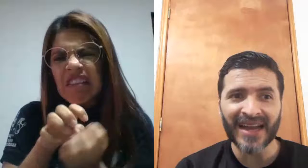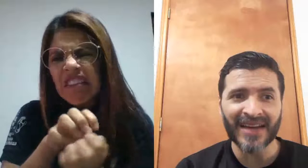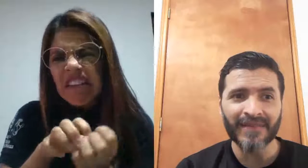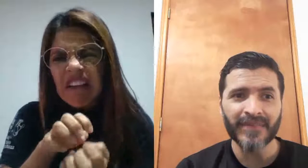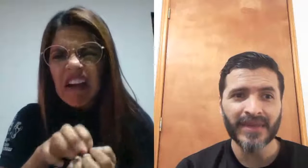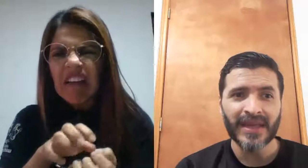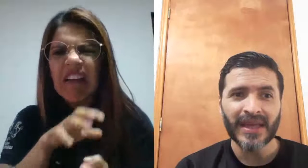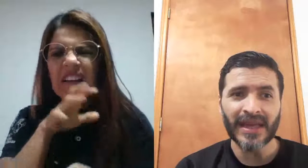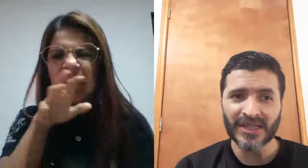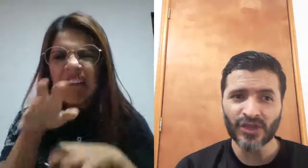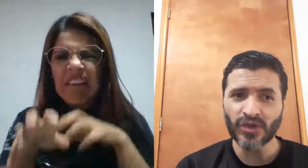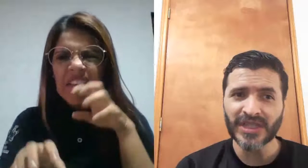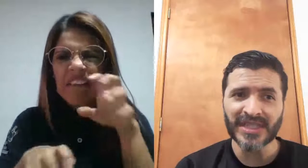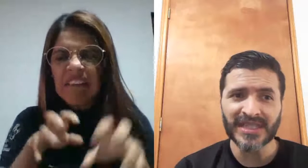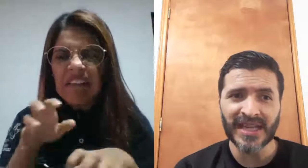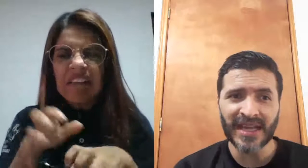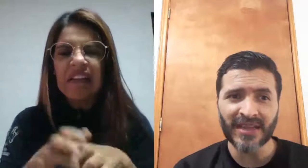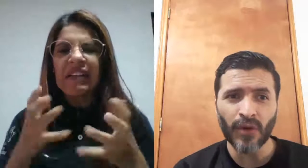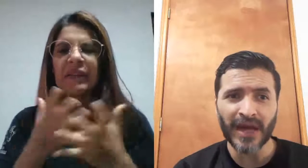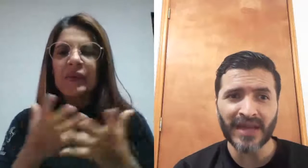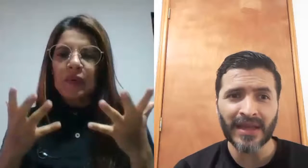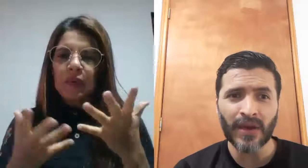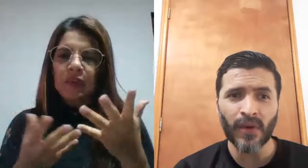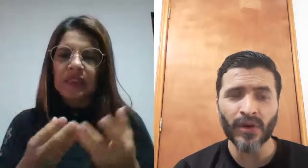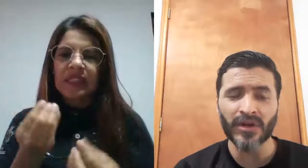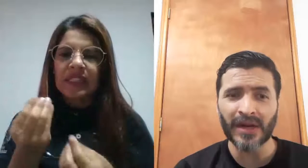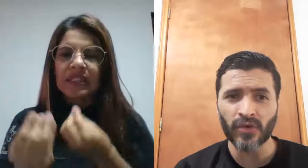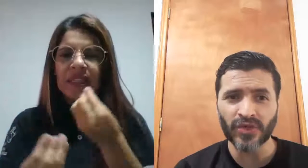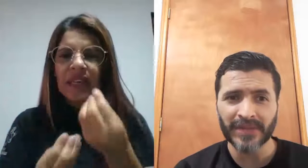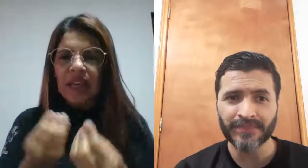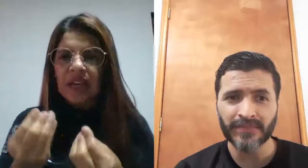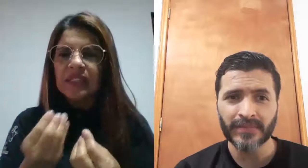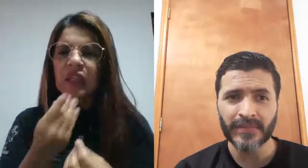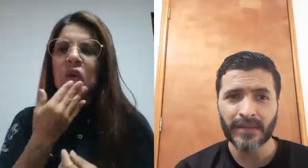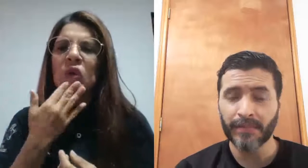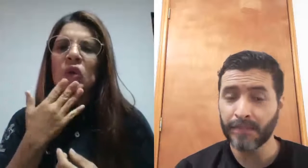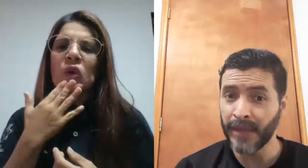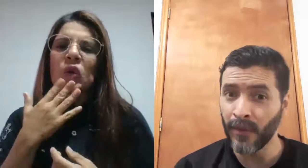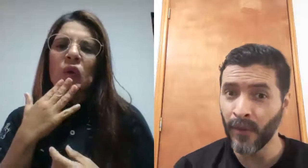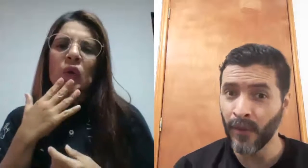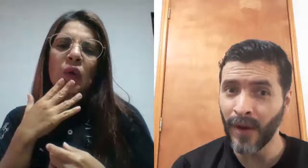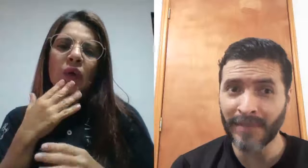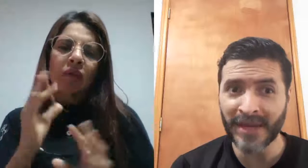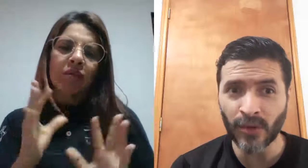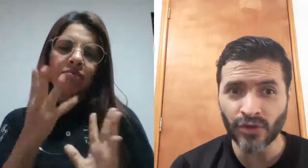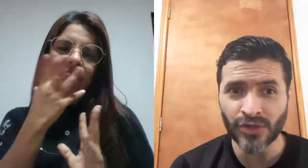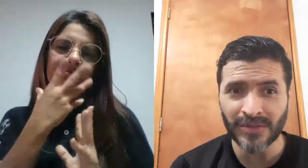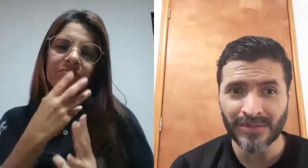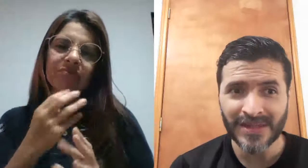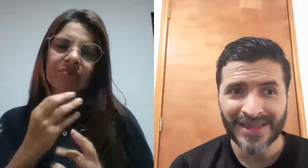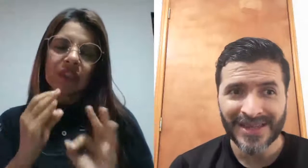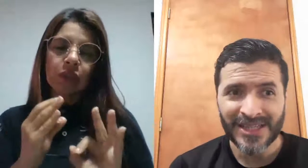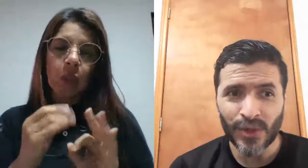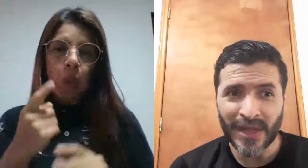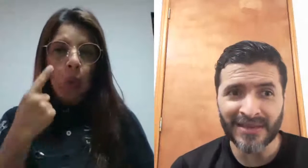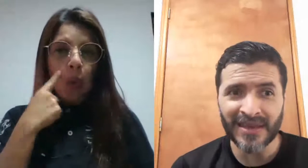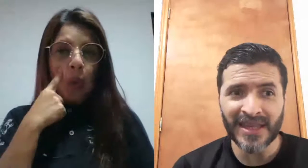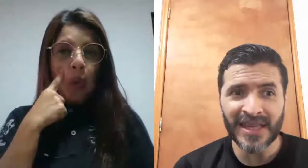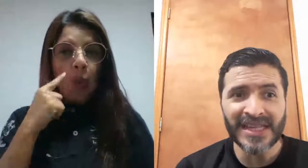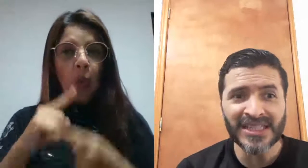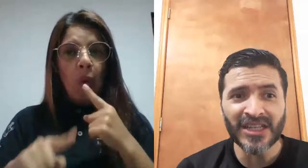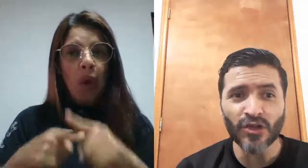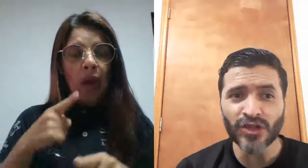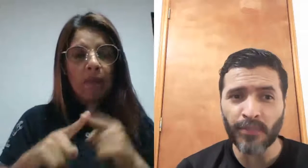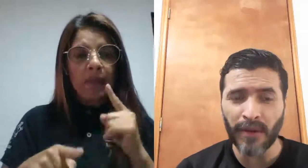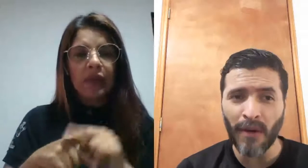viene en gana, y las cosas que se le antojan de color de rosa. Pero, amigos, si